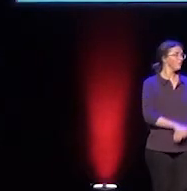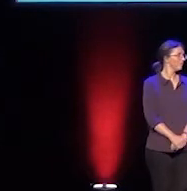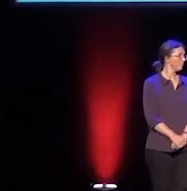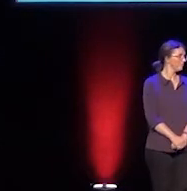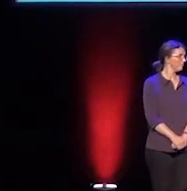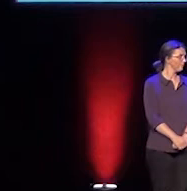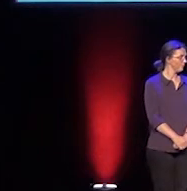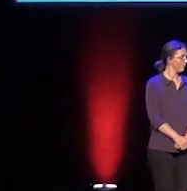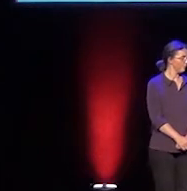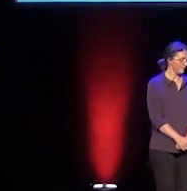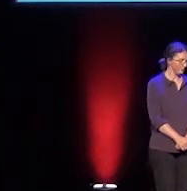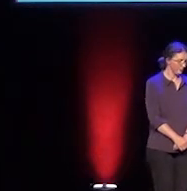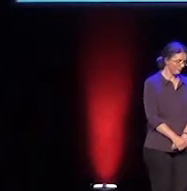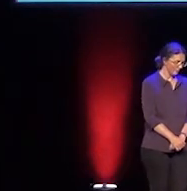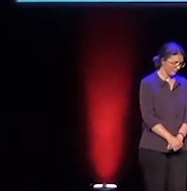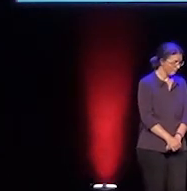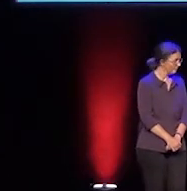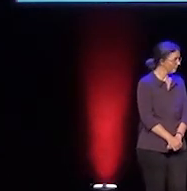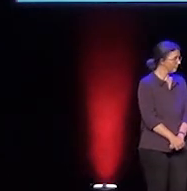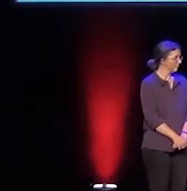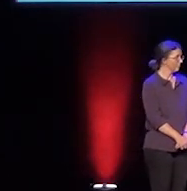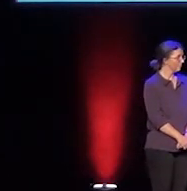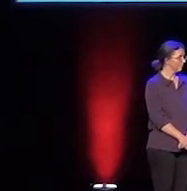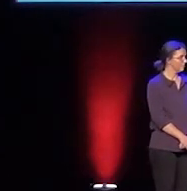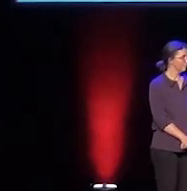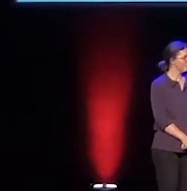Danke schön. Darf ich dir die auch geben?